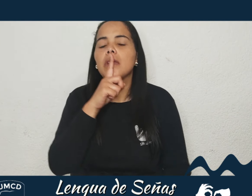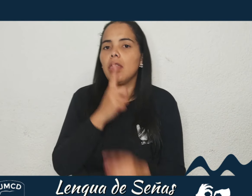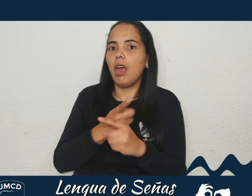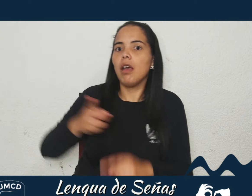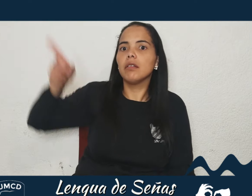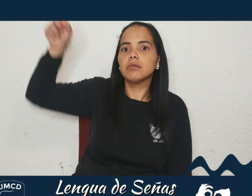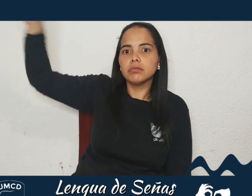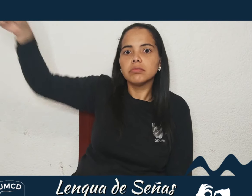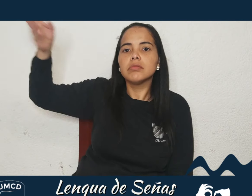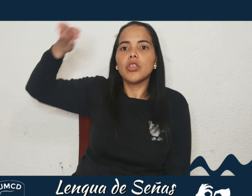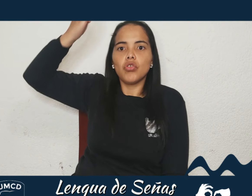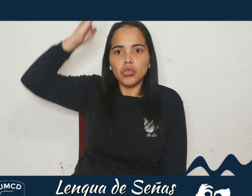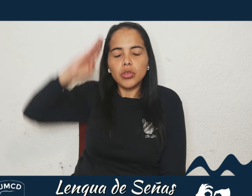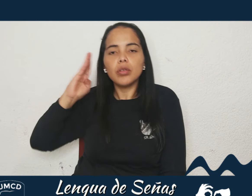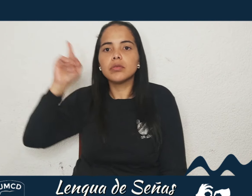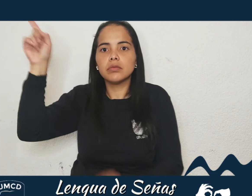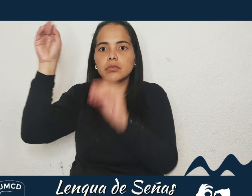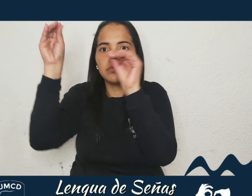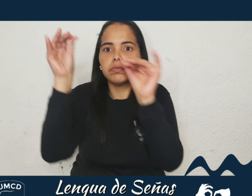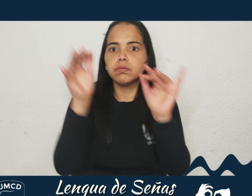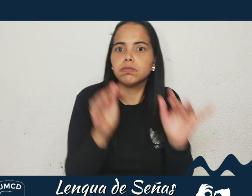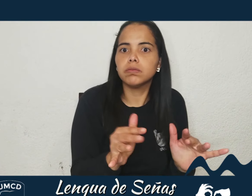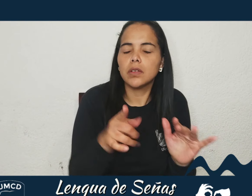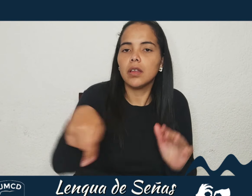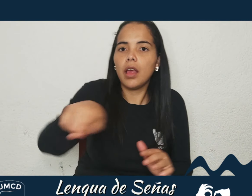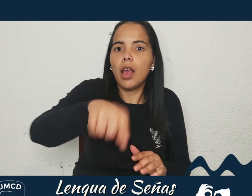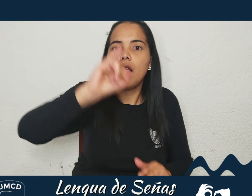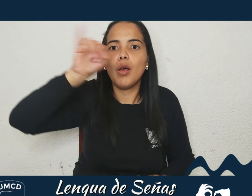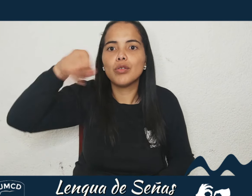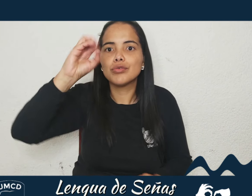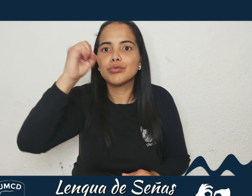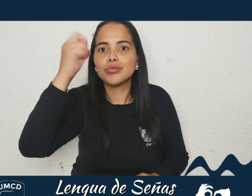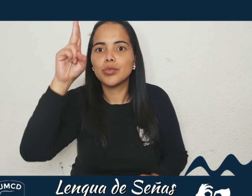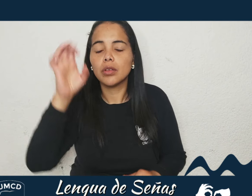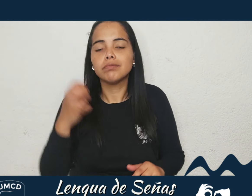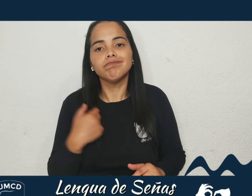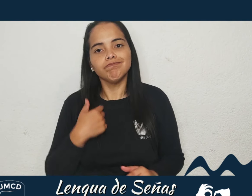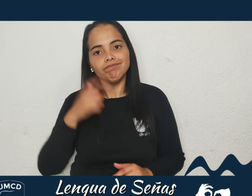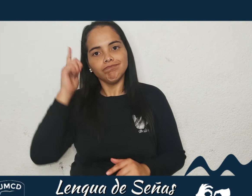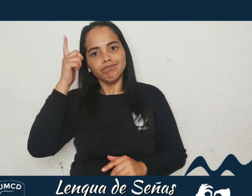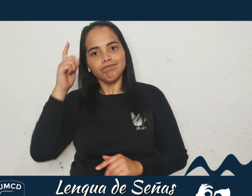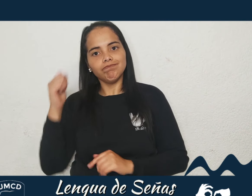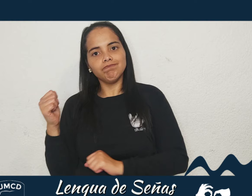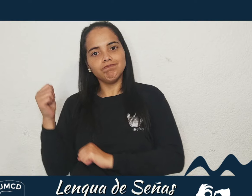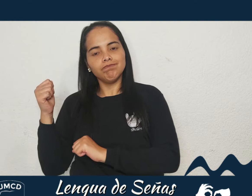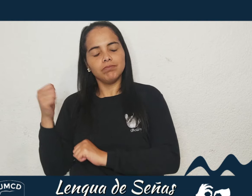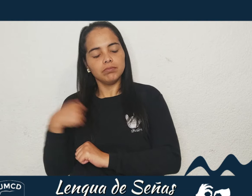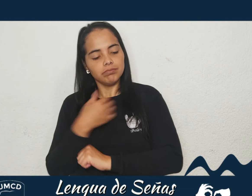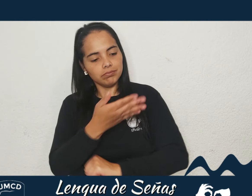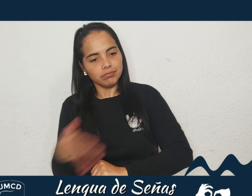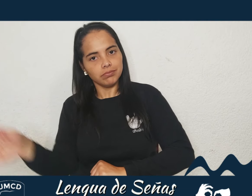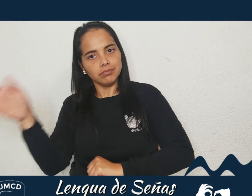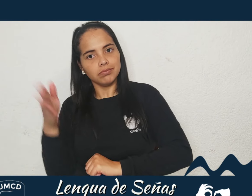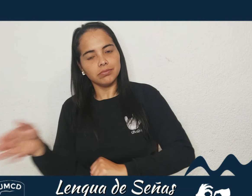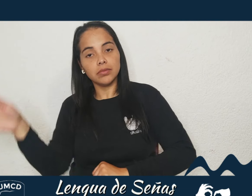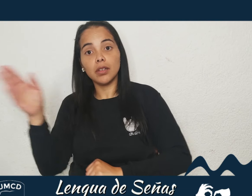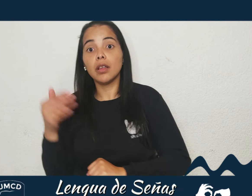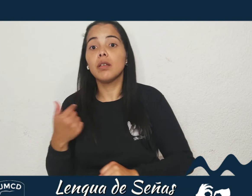porque solamente Él podía hacer algo que no era esperado por el pueblo. Josué